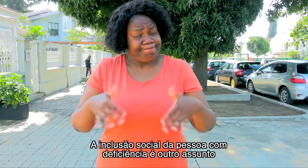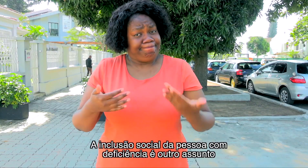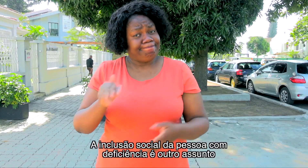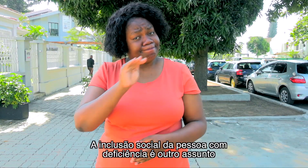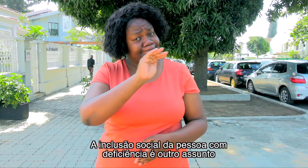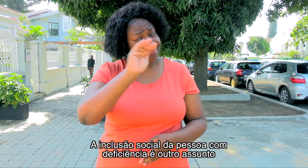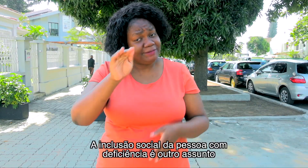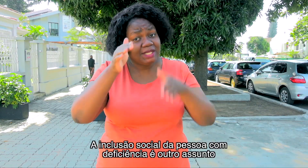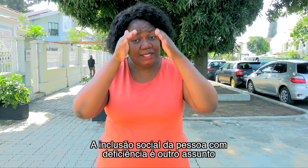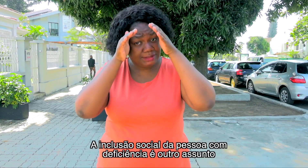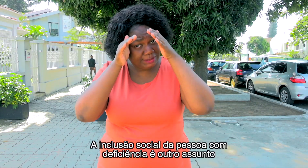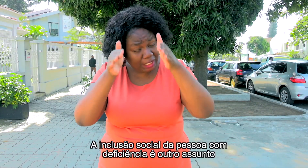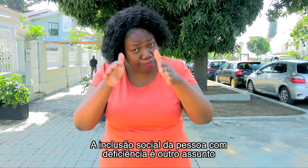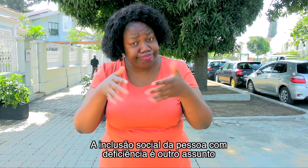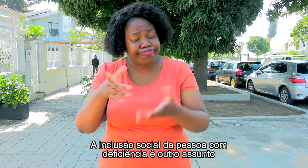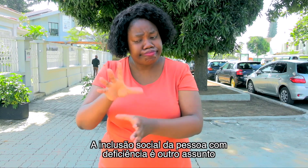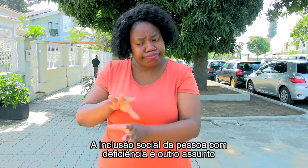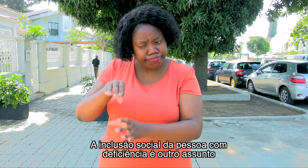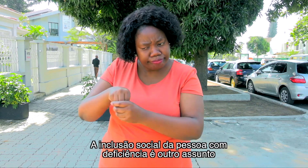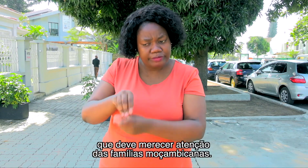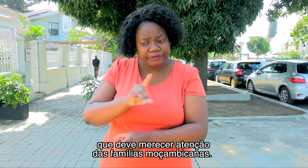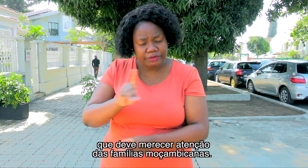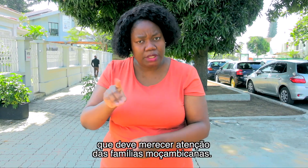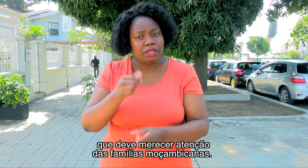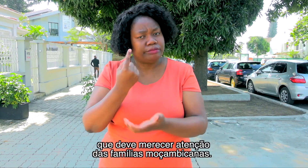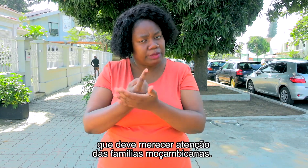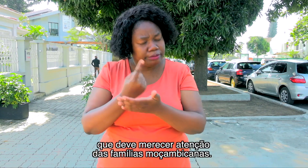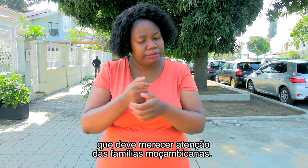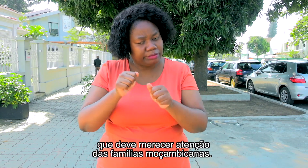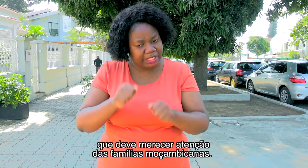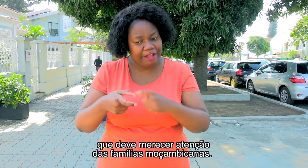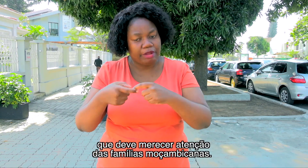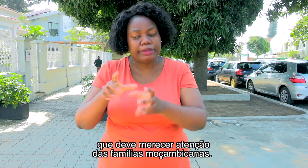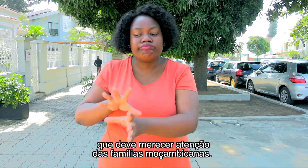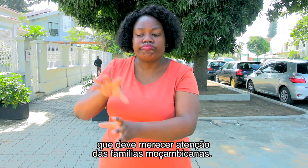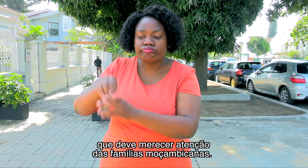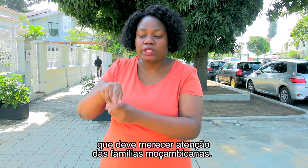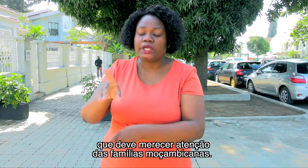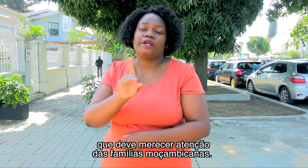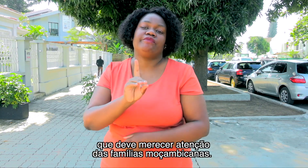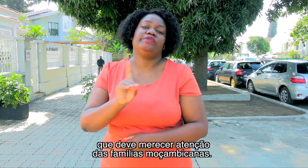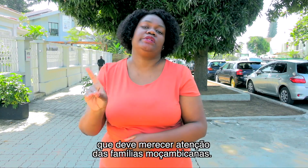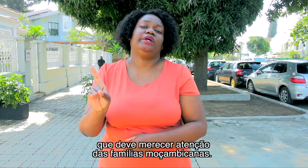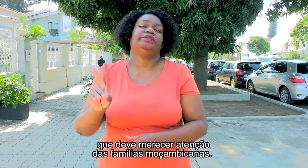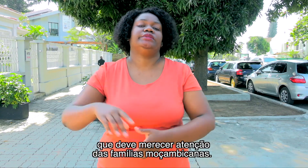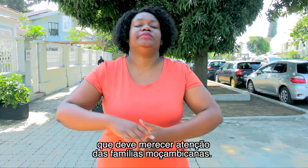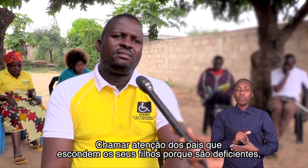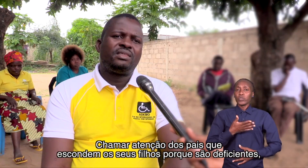muito. A inclusão social da pessoa com deficiência é outro assunto que deve merecer a atenção das famílias